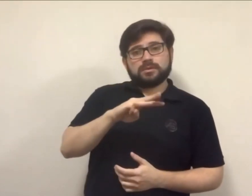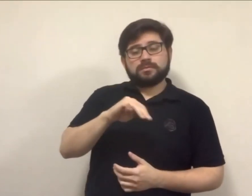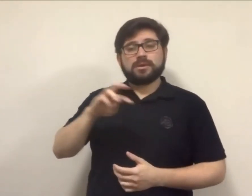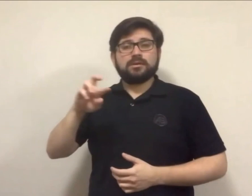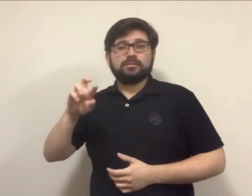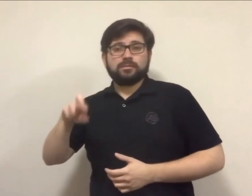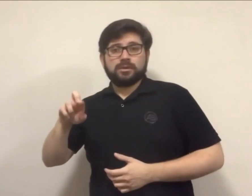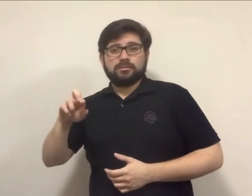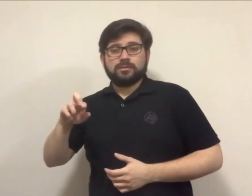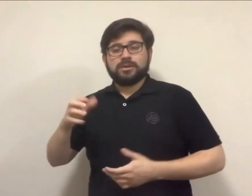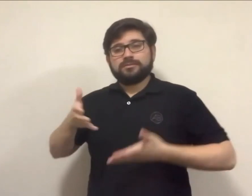Adopción.